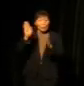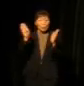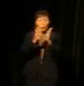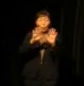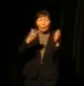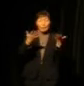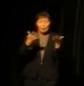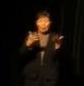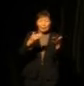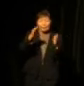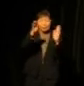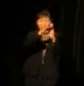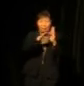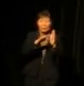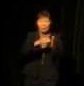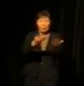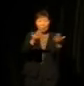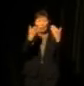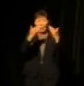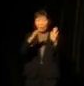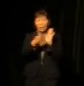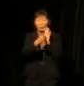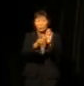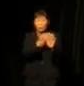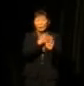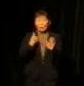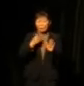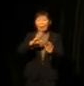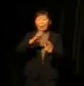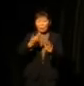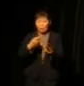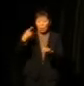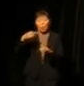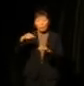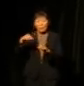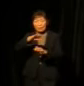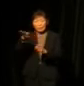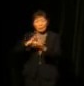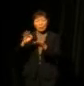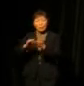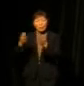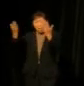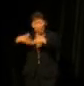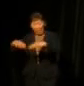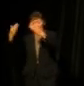倒れませんでしたが、先生方の資料は床に落ちてしまいました。はい、